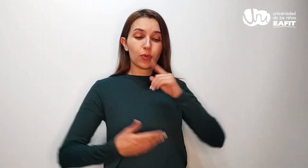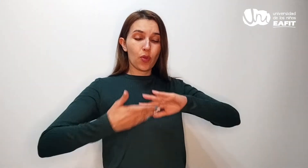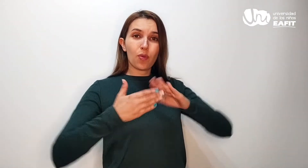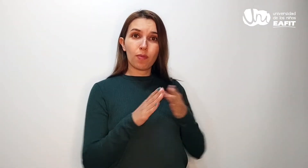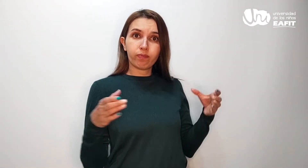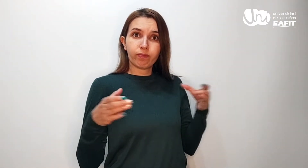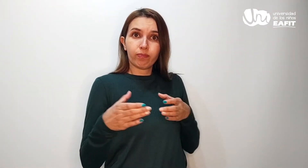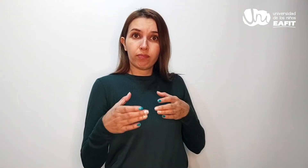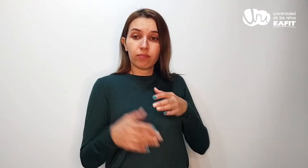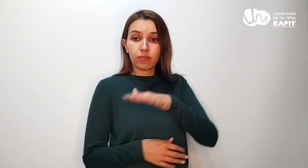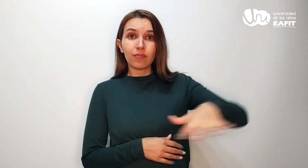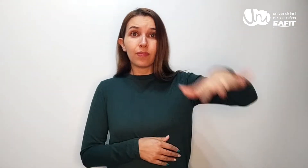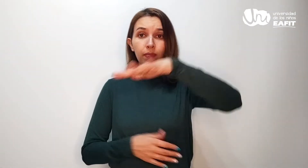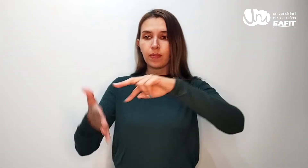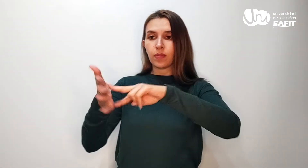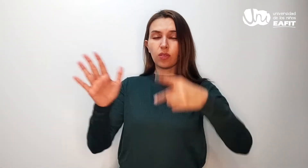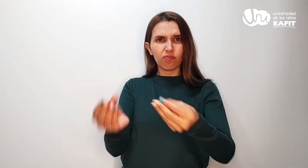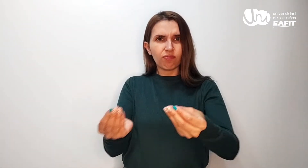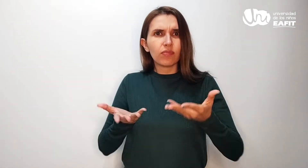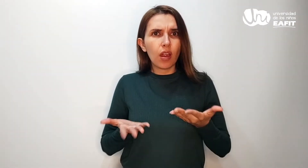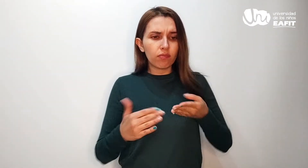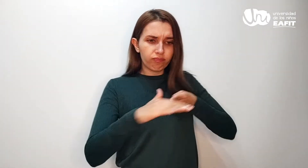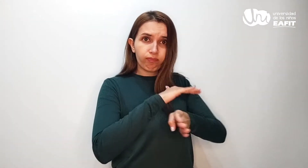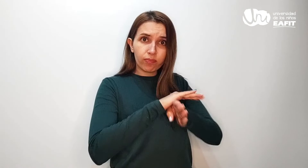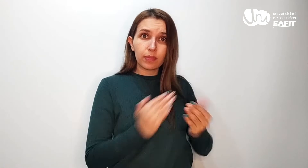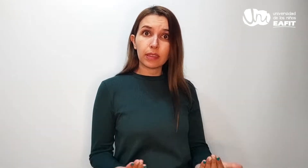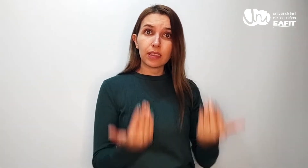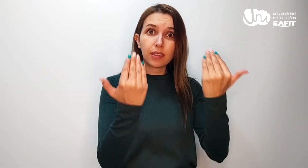¿Cómo la tecnología aumenta la accesibilidad de las personas sordas?